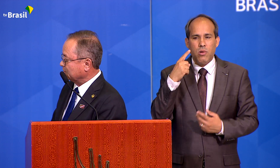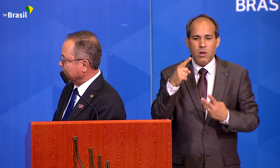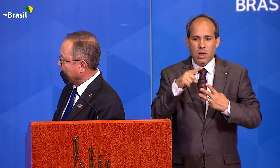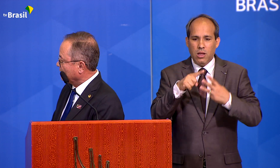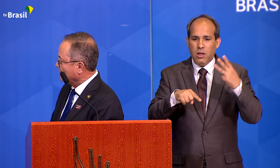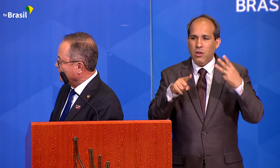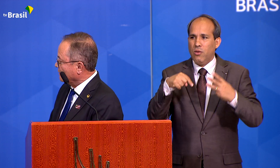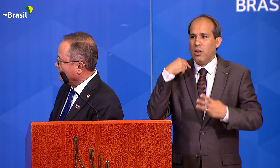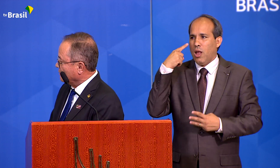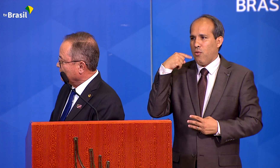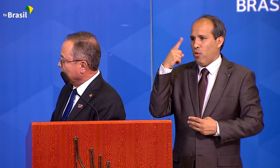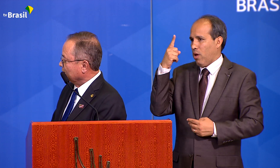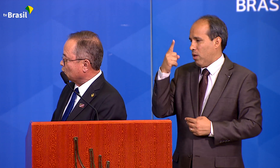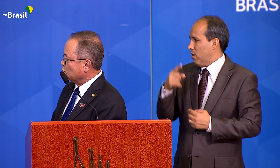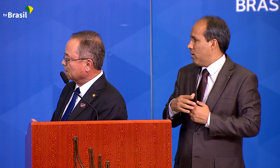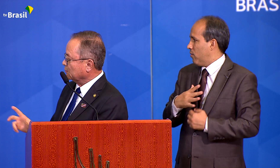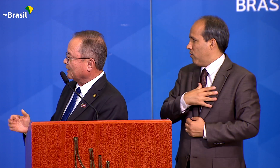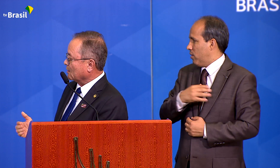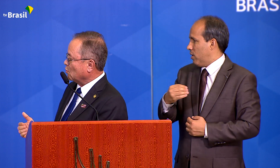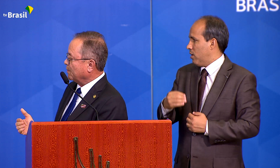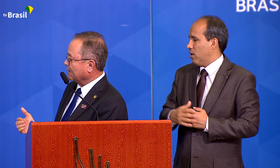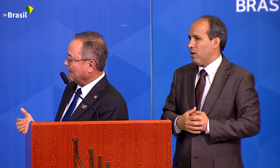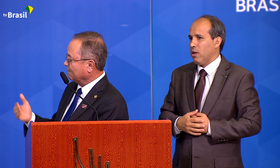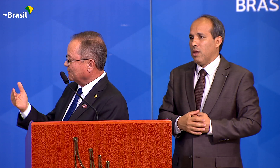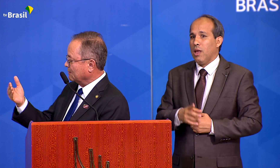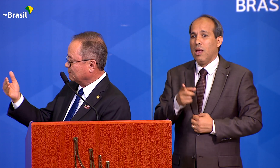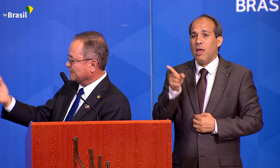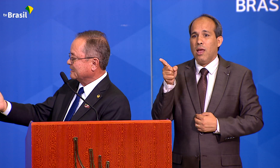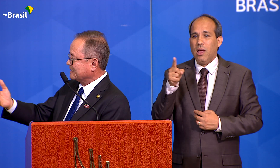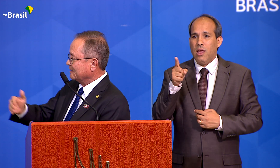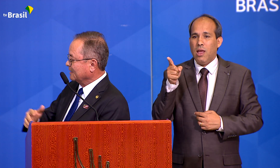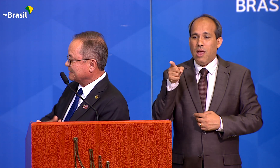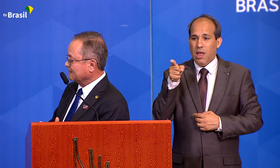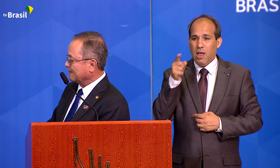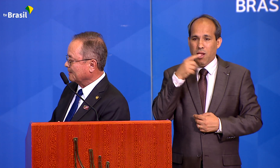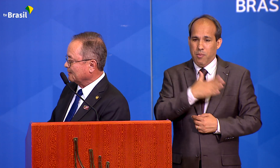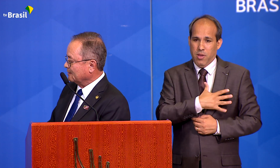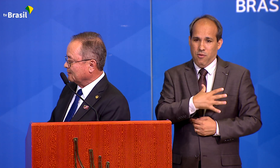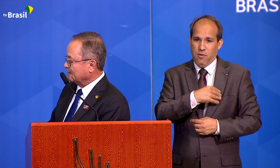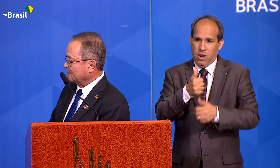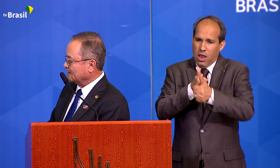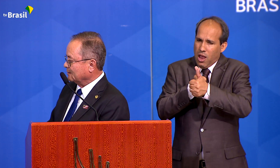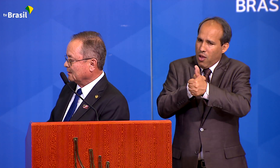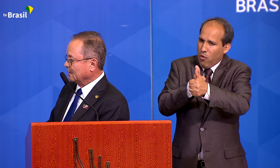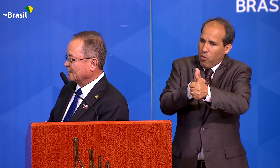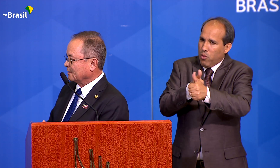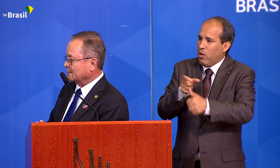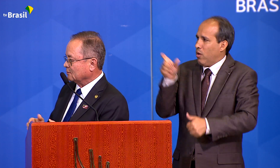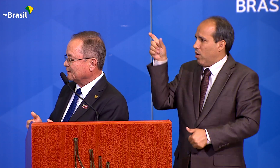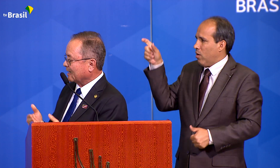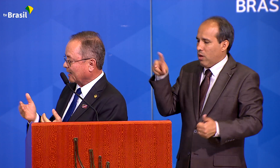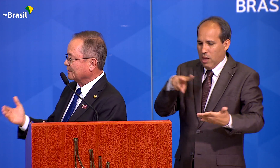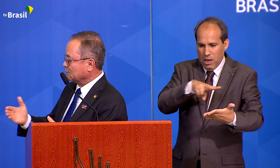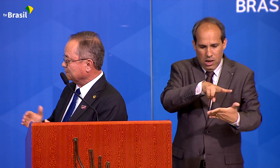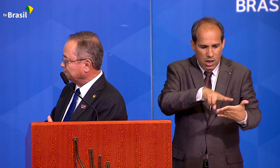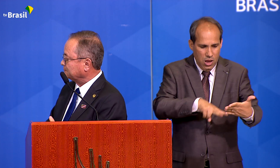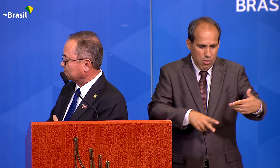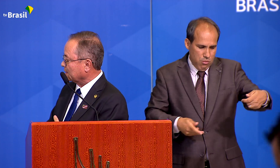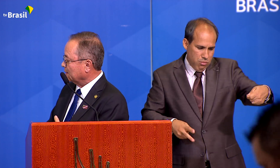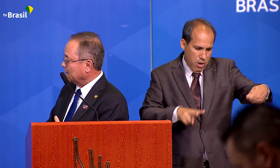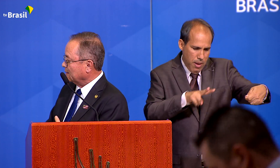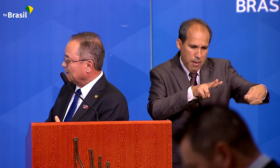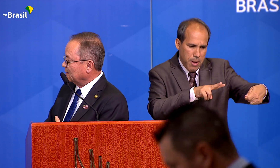advogada presidente bom e quando ela acompanhava vossa excelência e Lia o